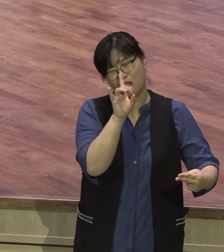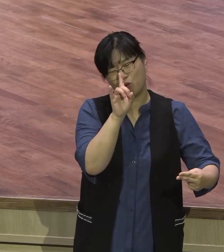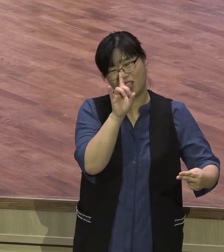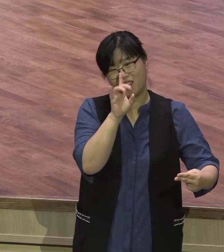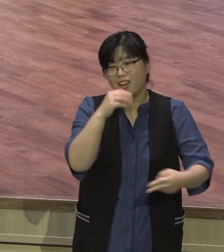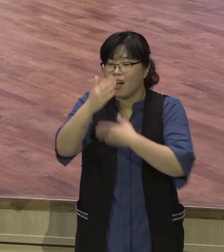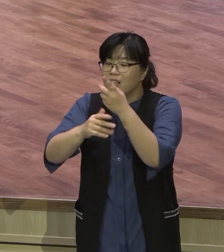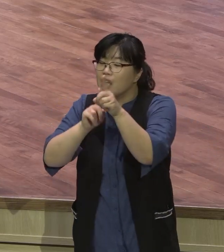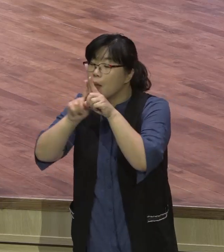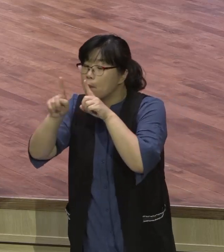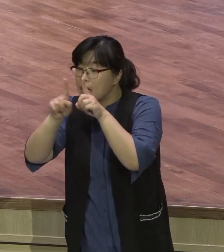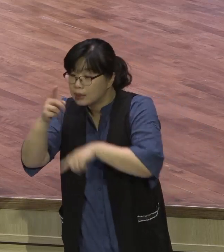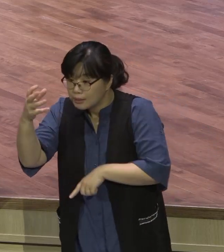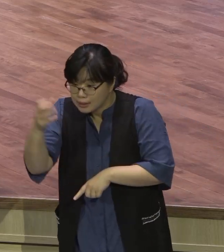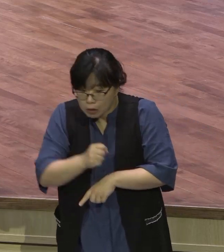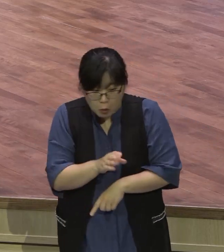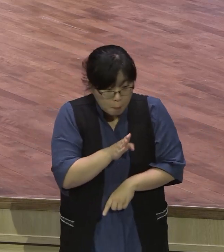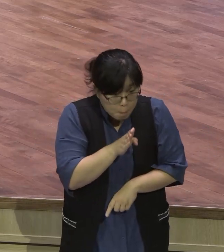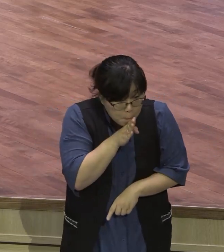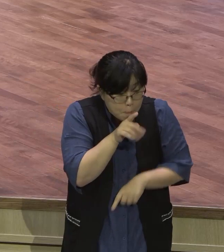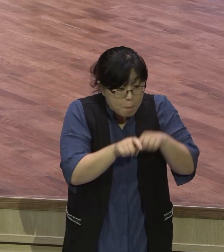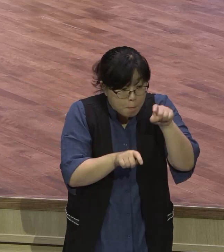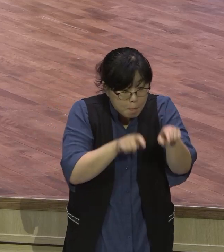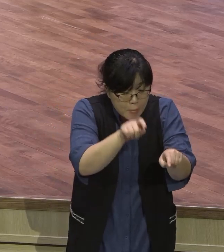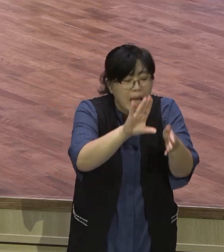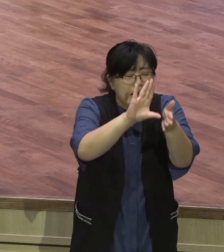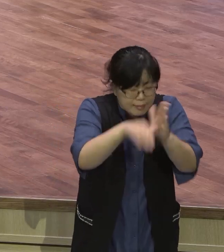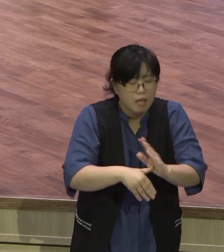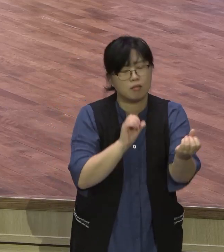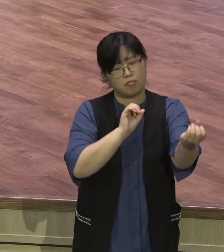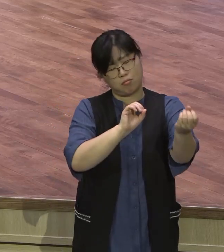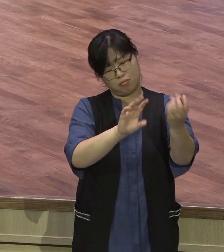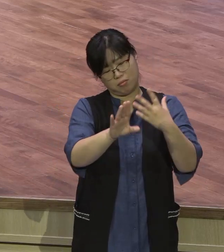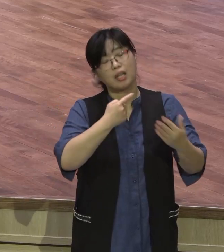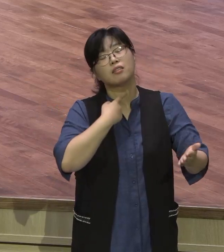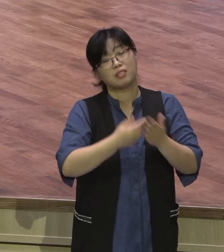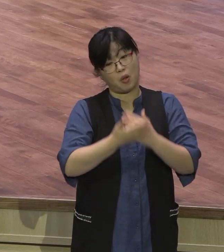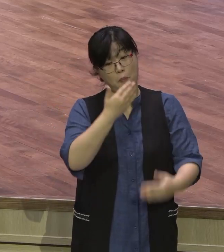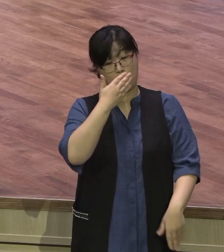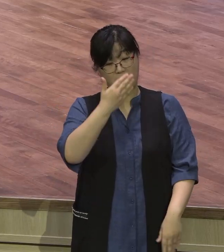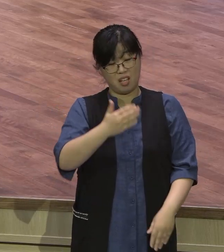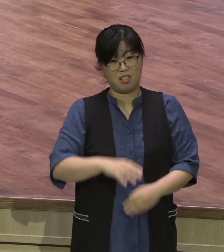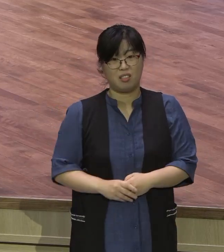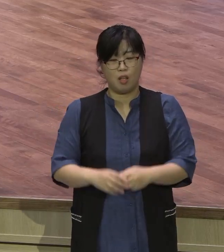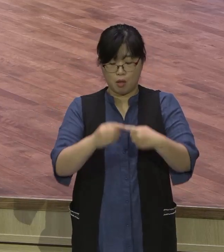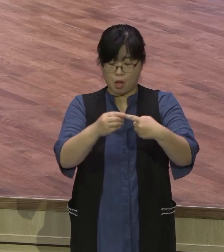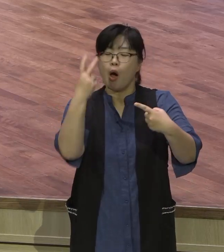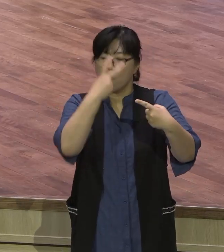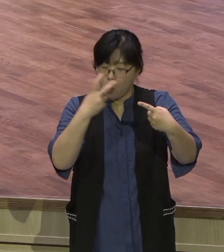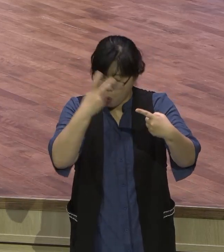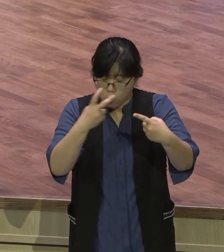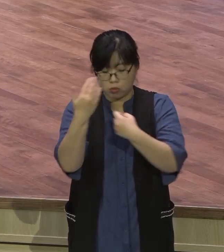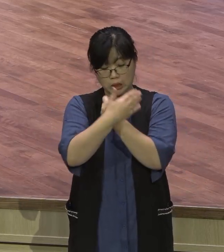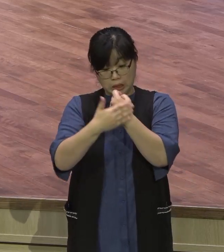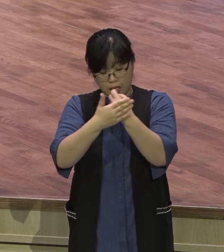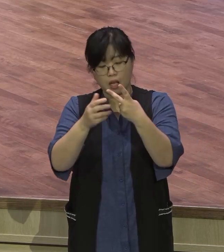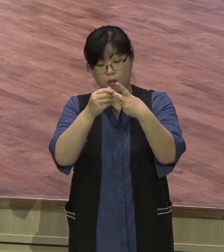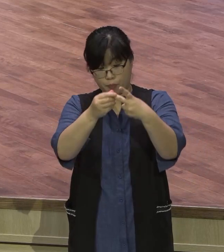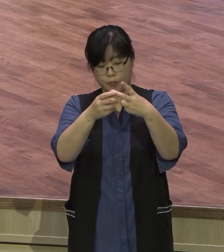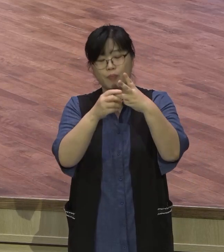은혜 평강이에요 보호해 주시고 은혜해 주시고 평강의 축복을 주신다 기도합시다